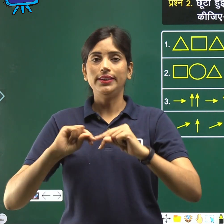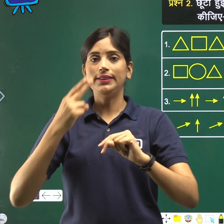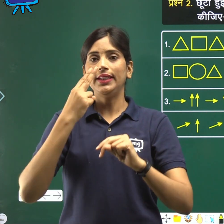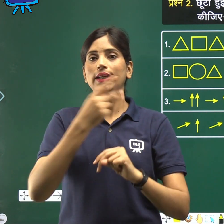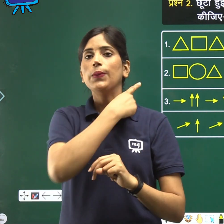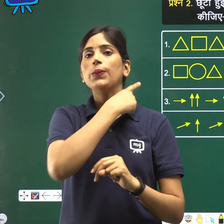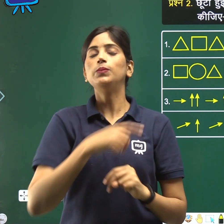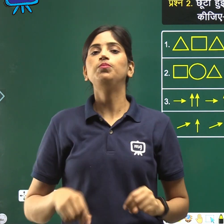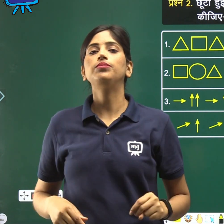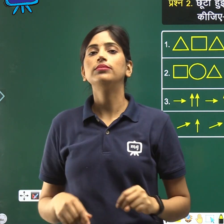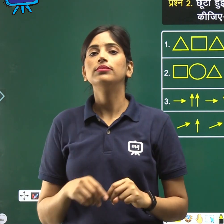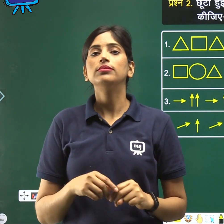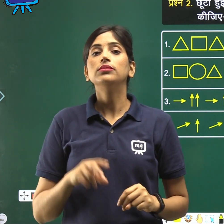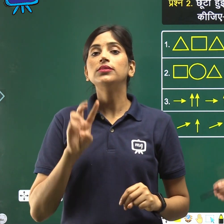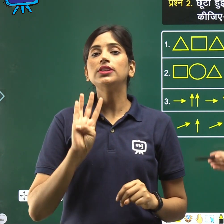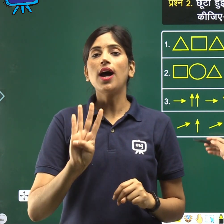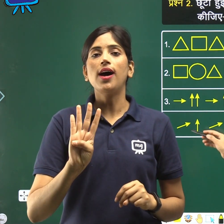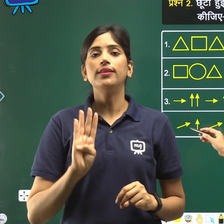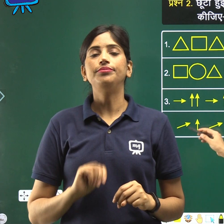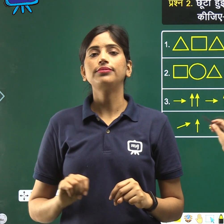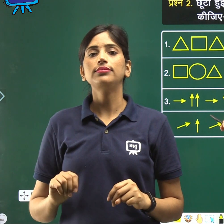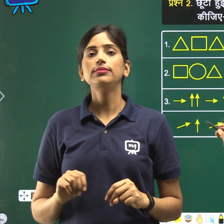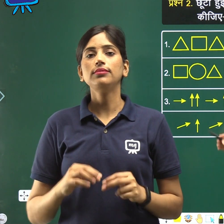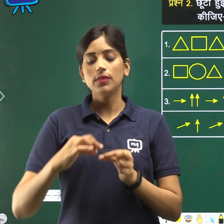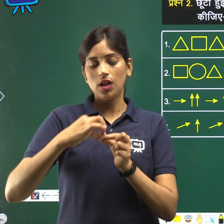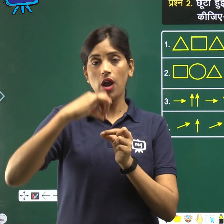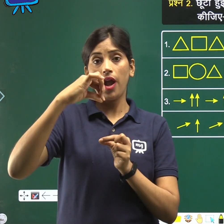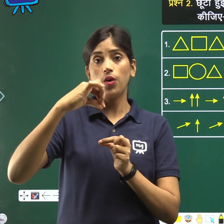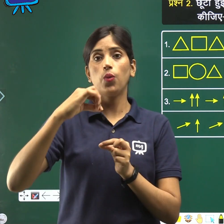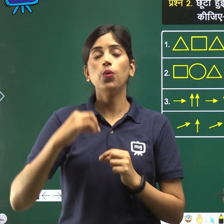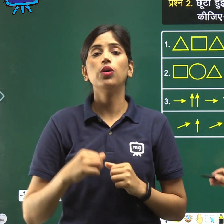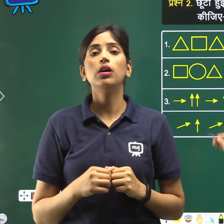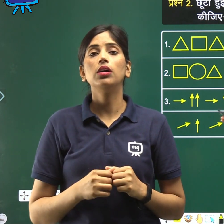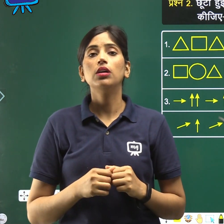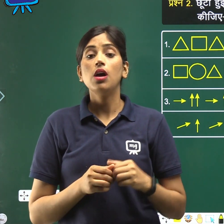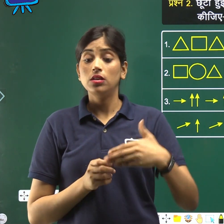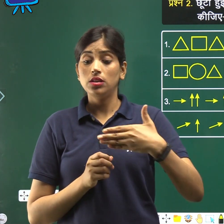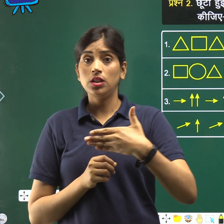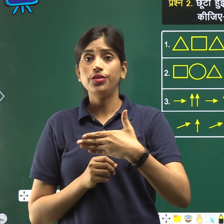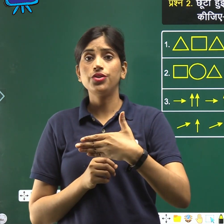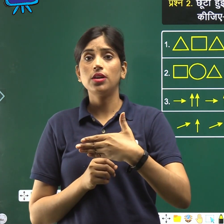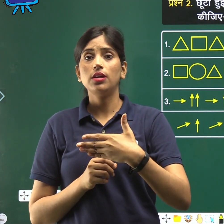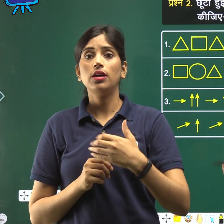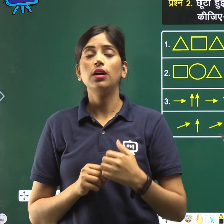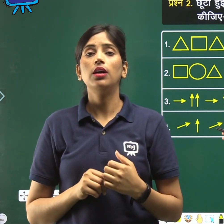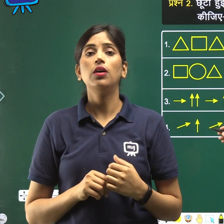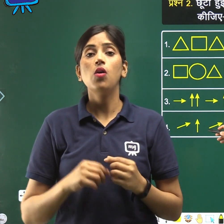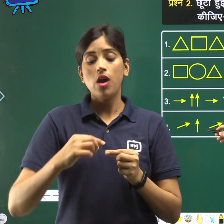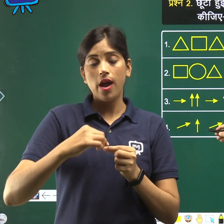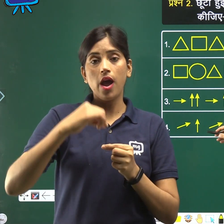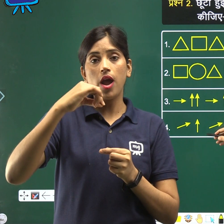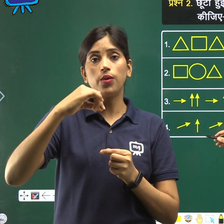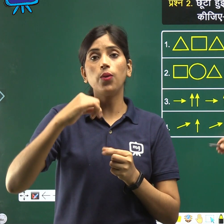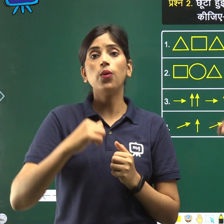देखो, 4 एरो तिरछा, एरो